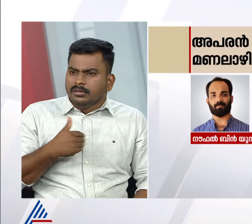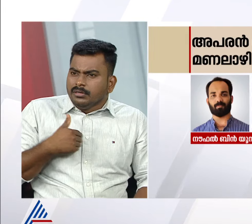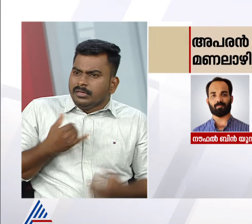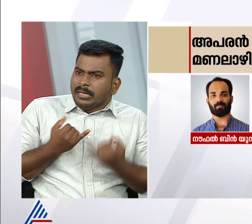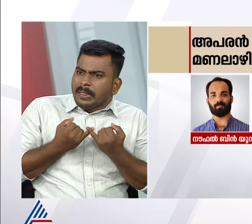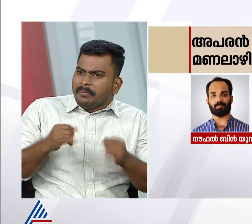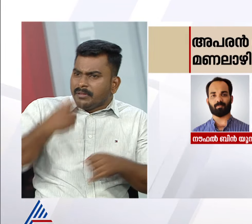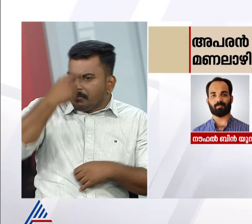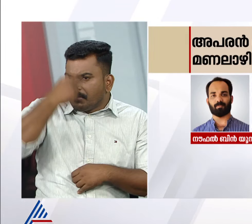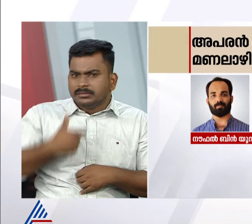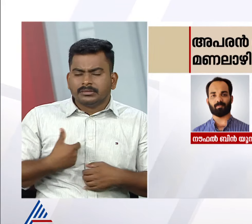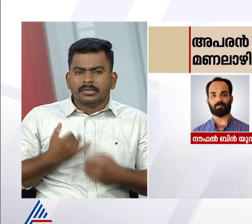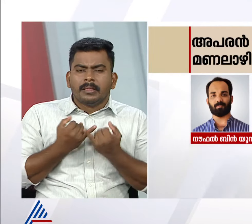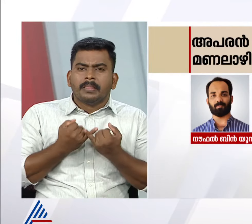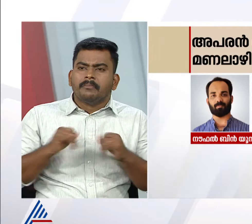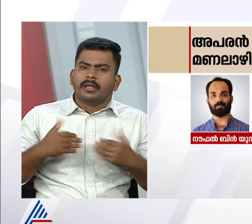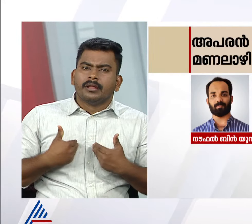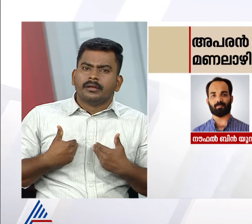അല്ല, അവരൊന്നും അറിഞ്ഞിട്ടില്ല.